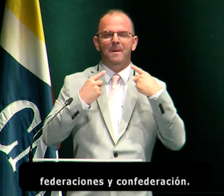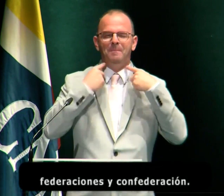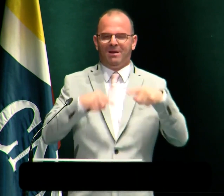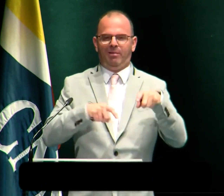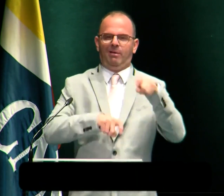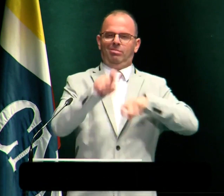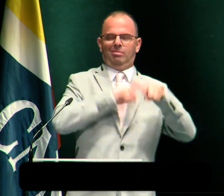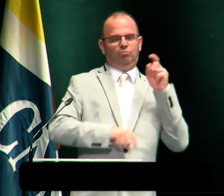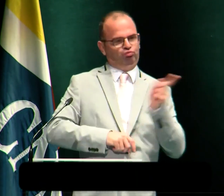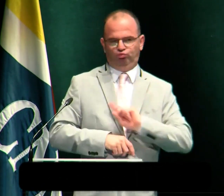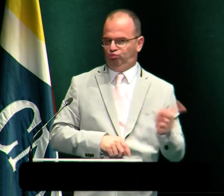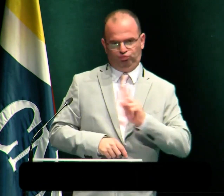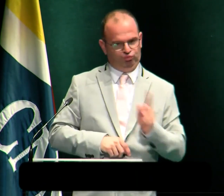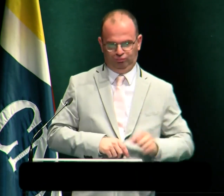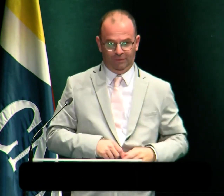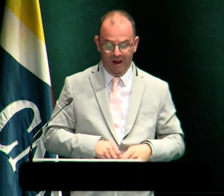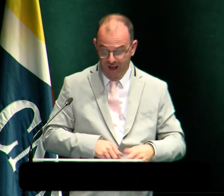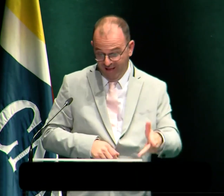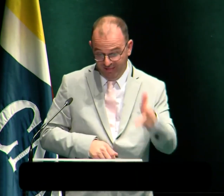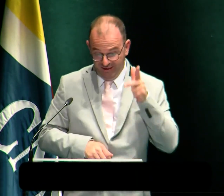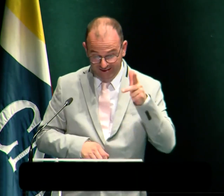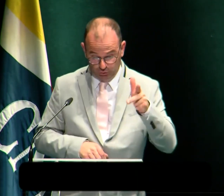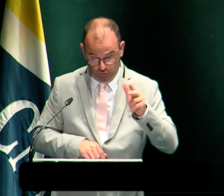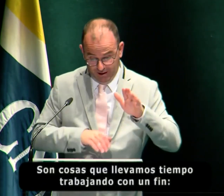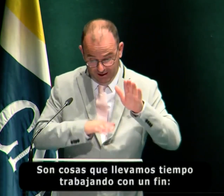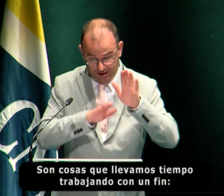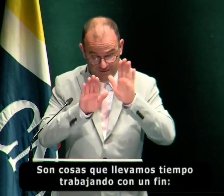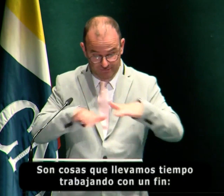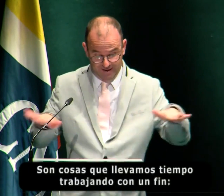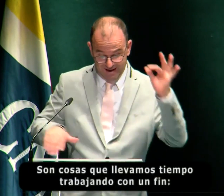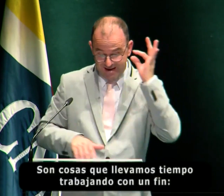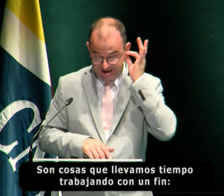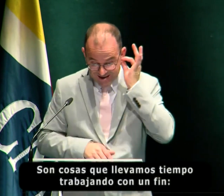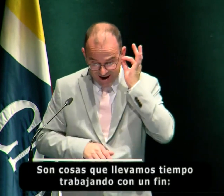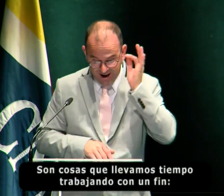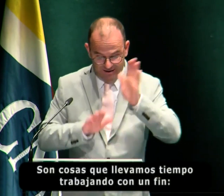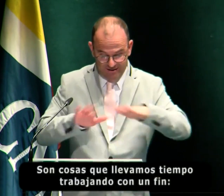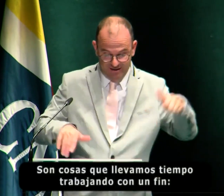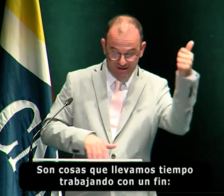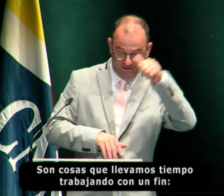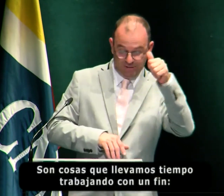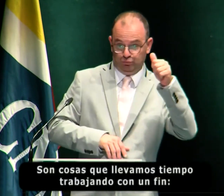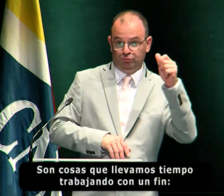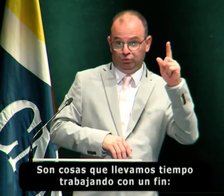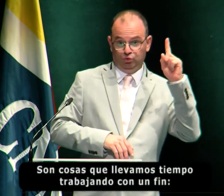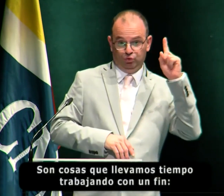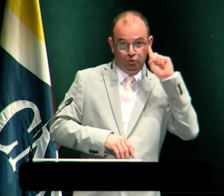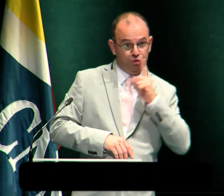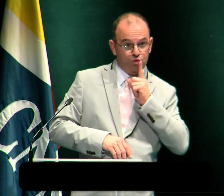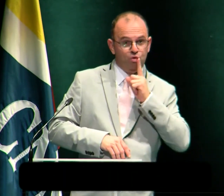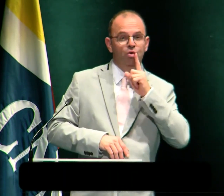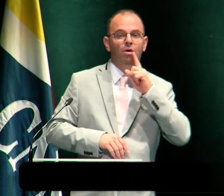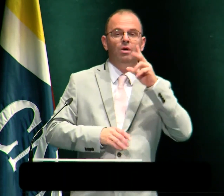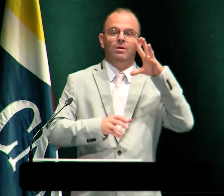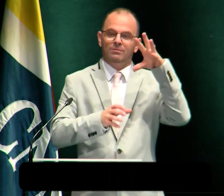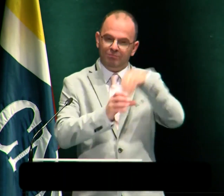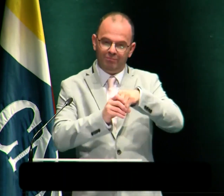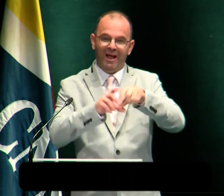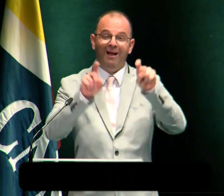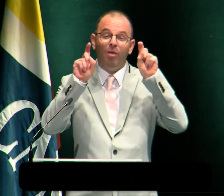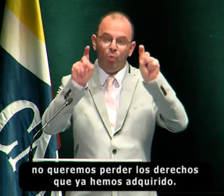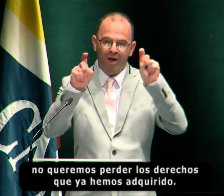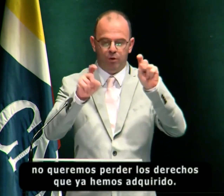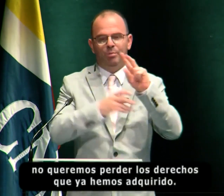El fin es que no queremos perder los derechos que ya hemos adquirido. Derechos que necesitan